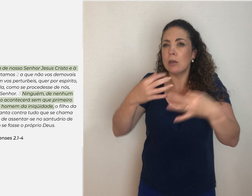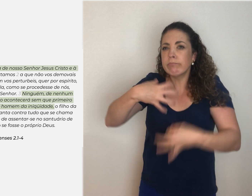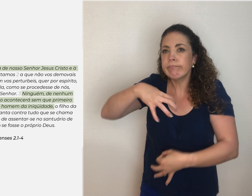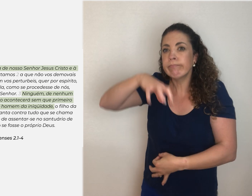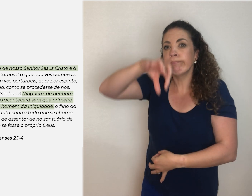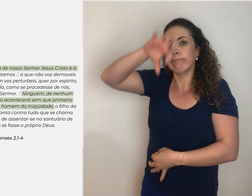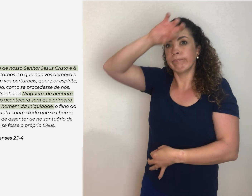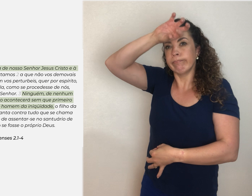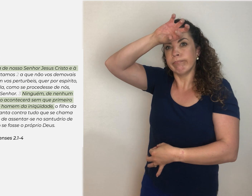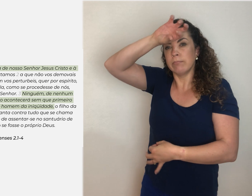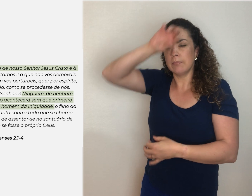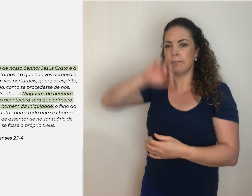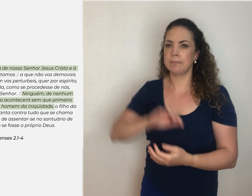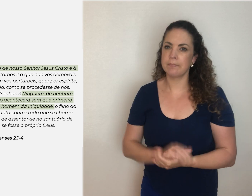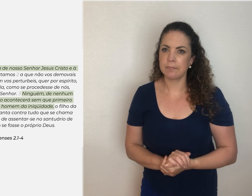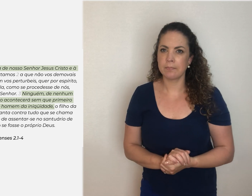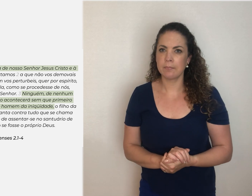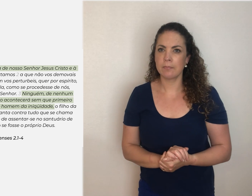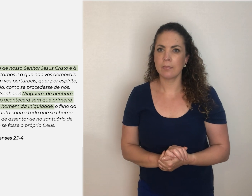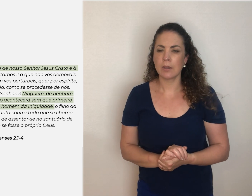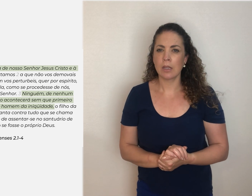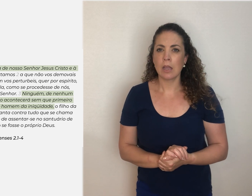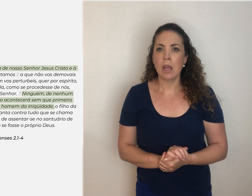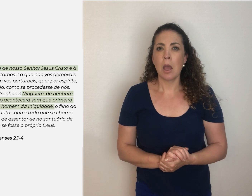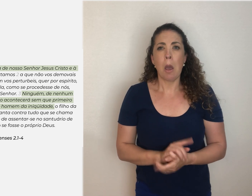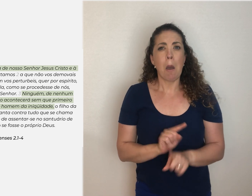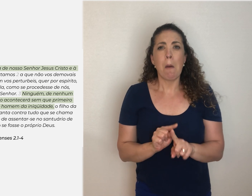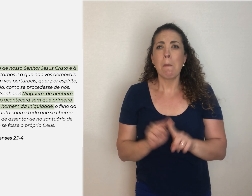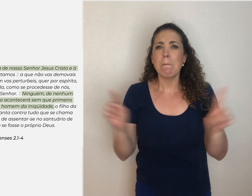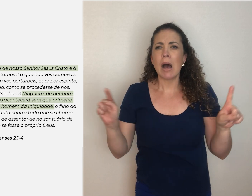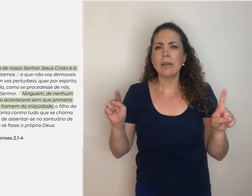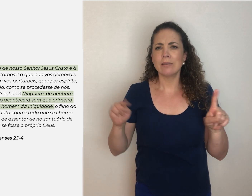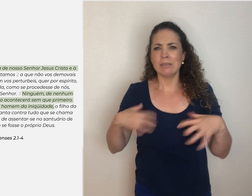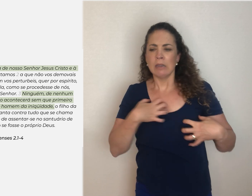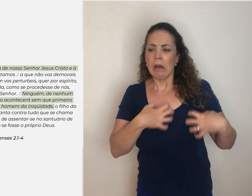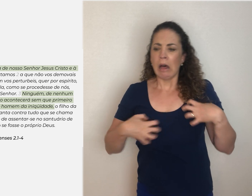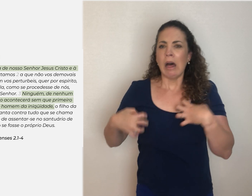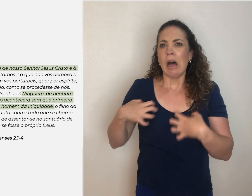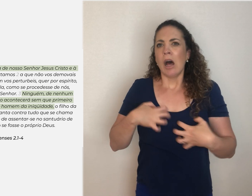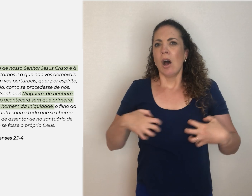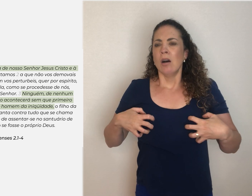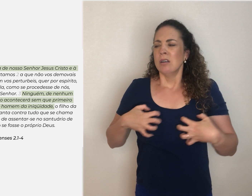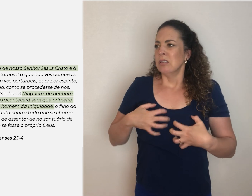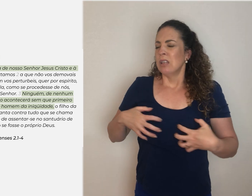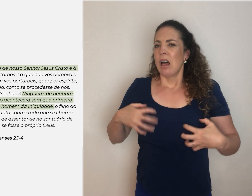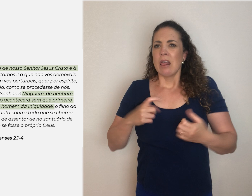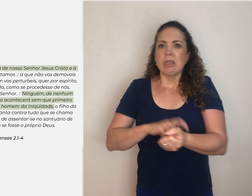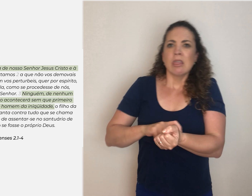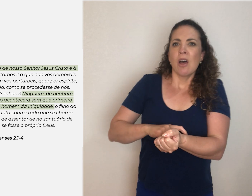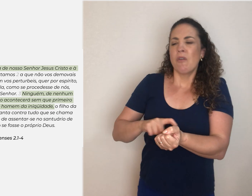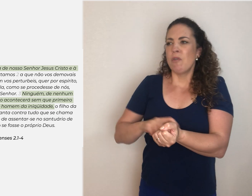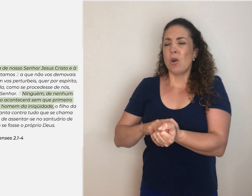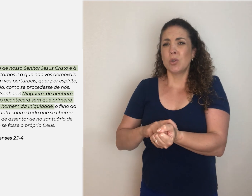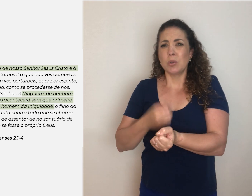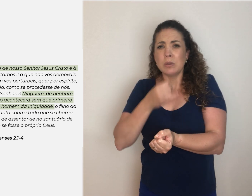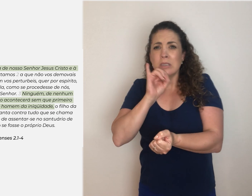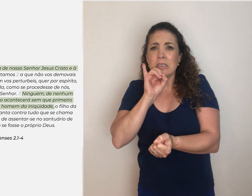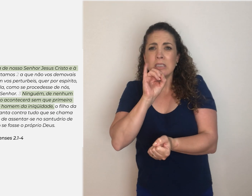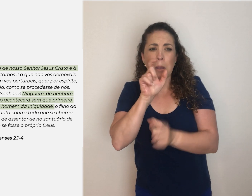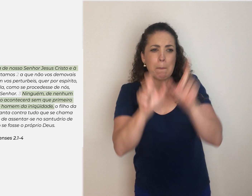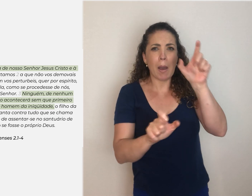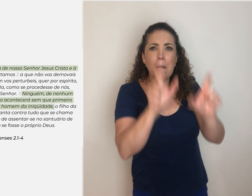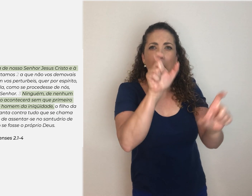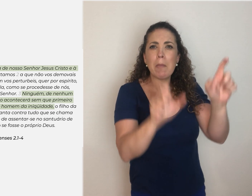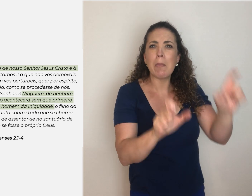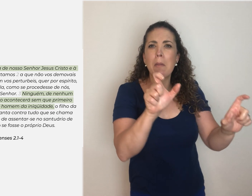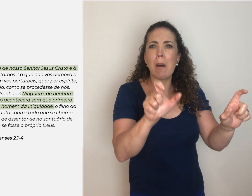com facilidade, nem vos perturbeis, quer por espírito, quer por palavra, quer por epístola, como